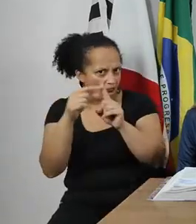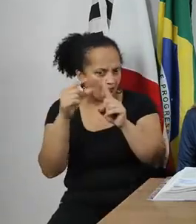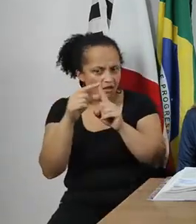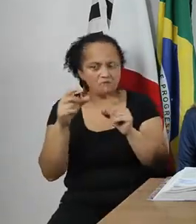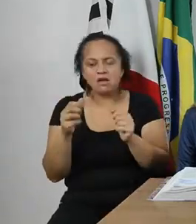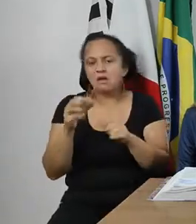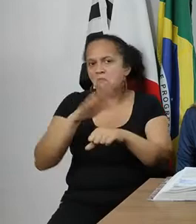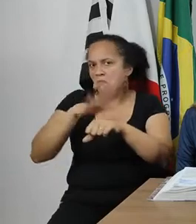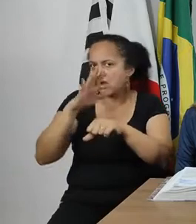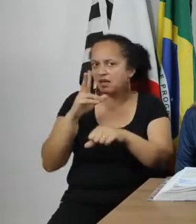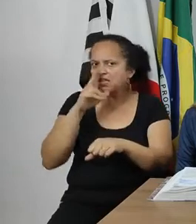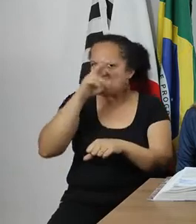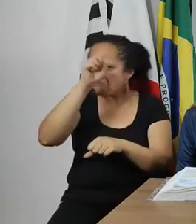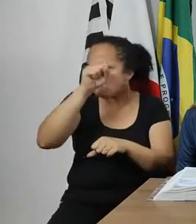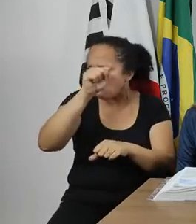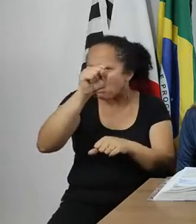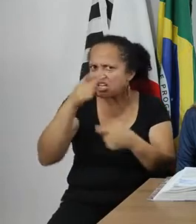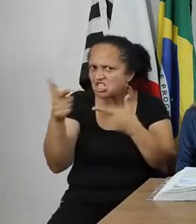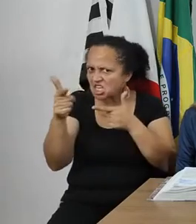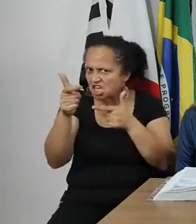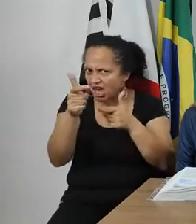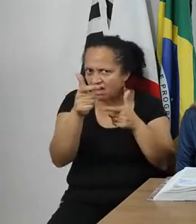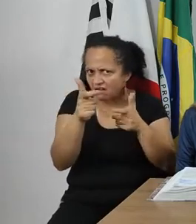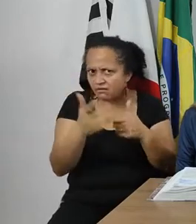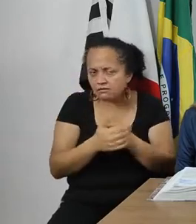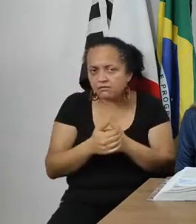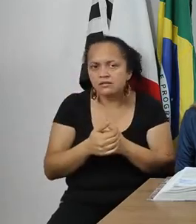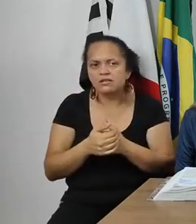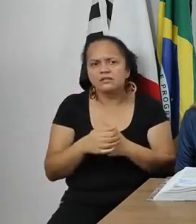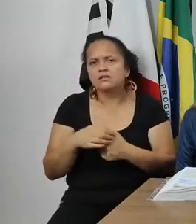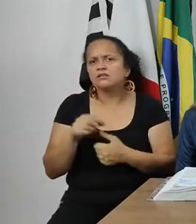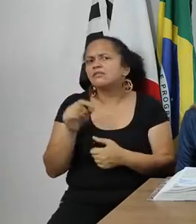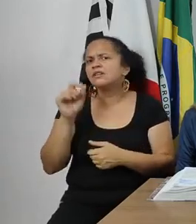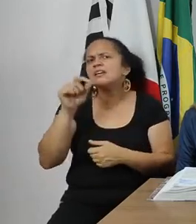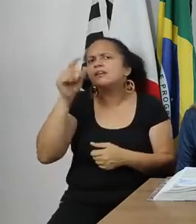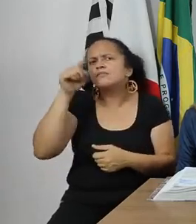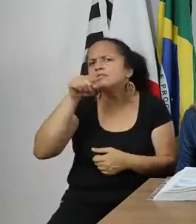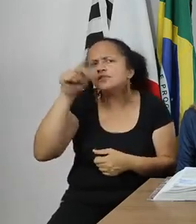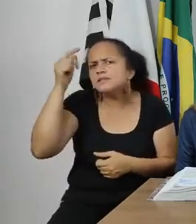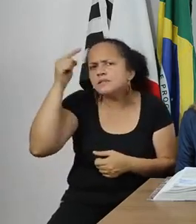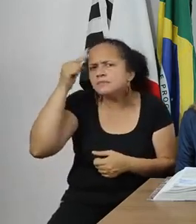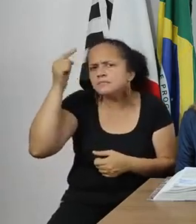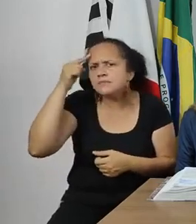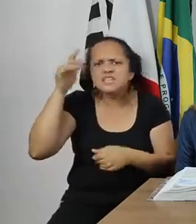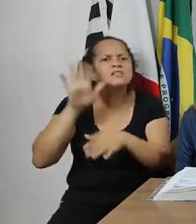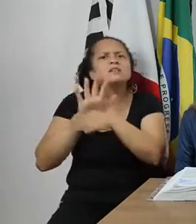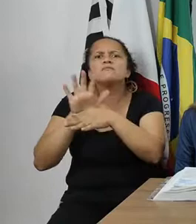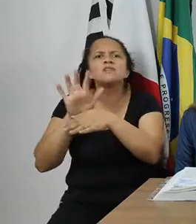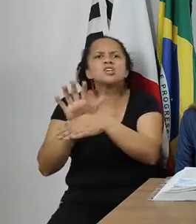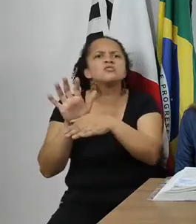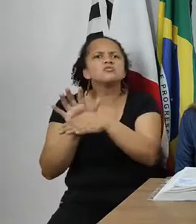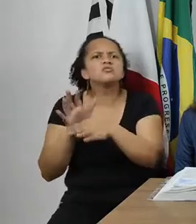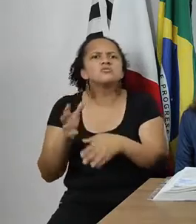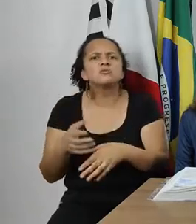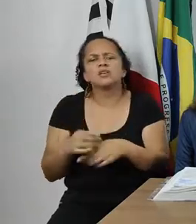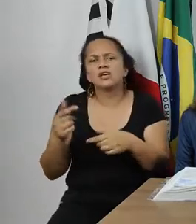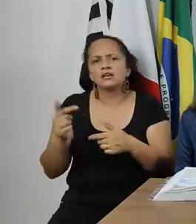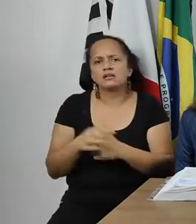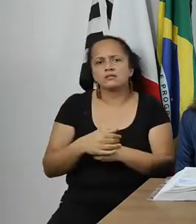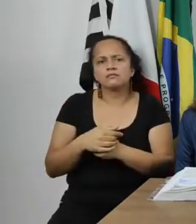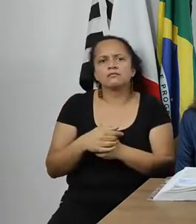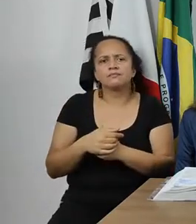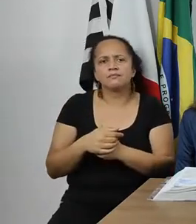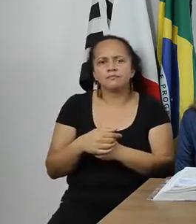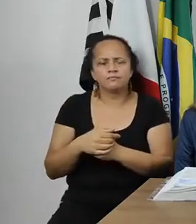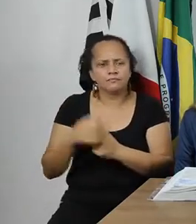força? Quem você pensa que vai ajudá-lo na sua revolta contra o rei da Síria? Agora pulando para o